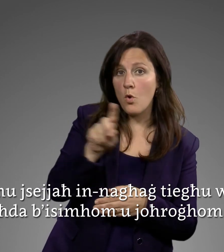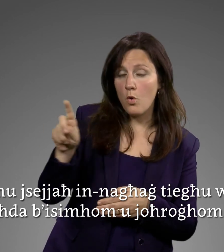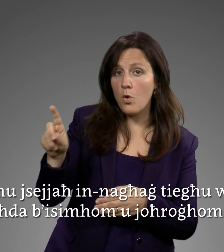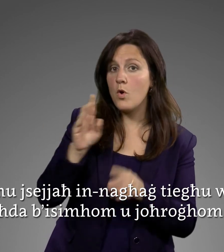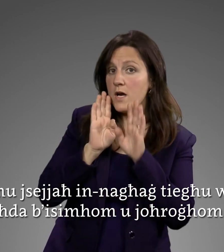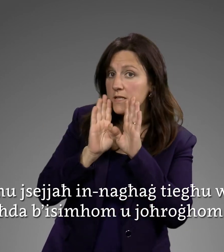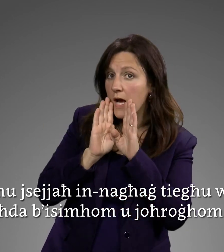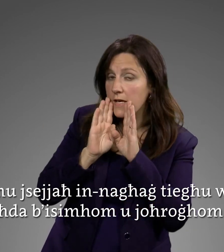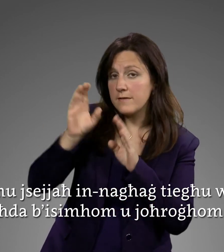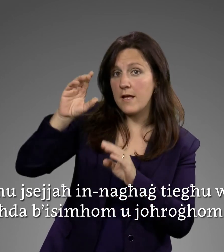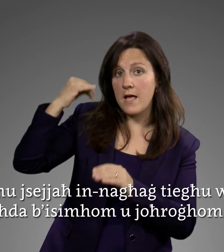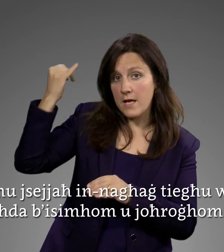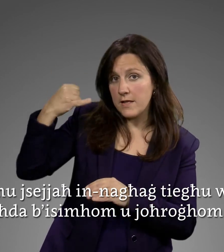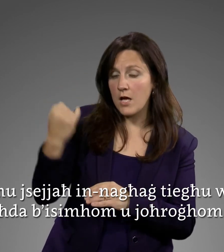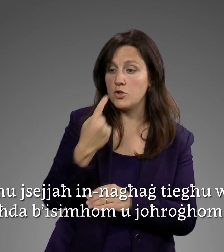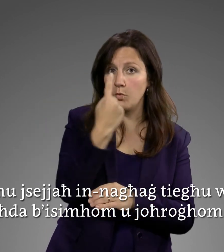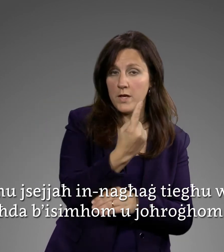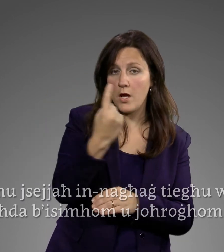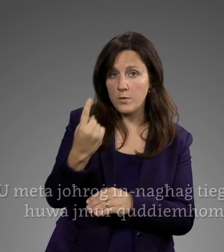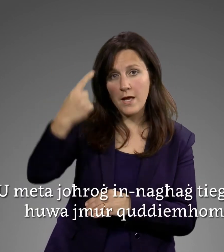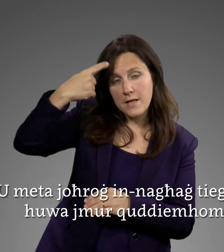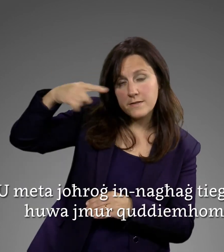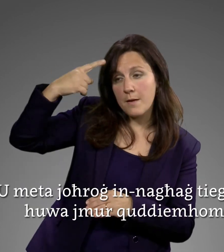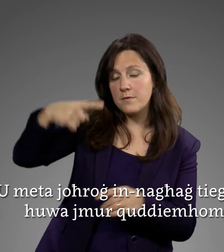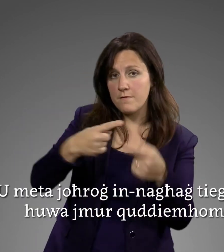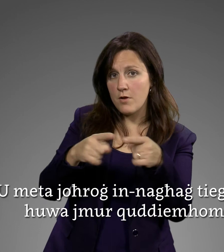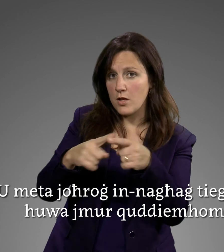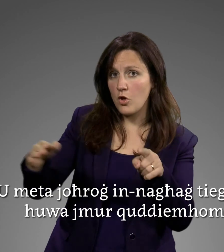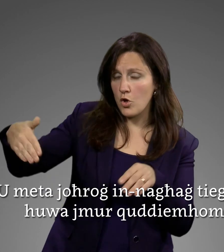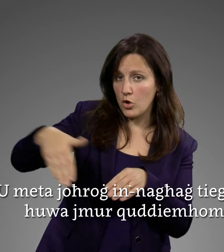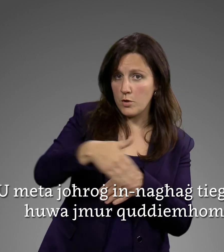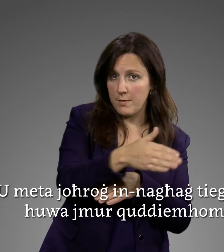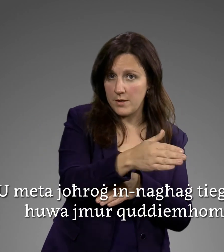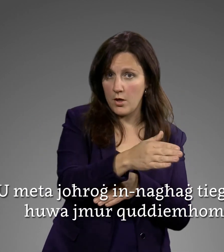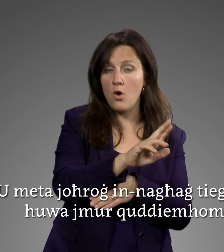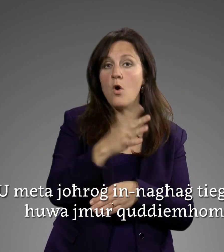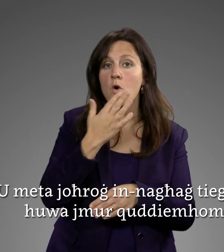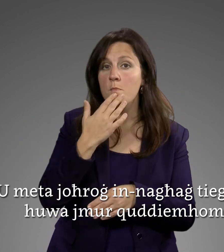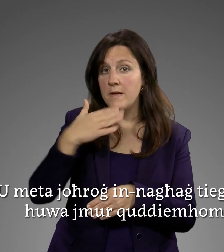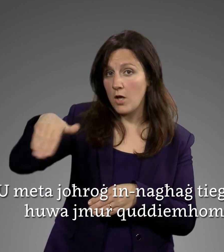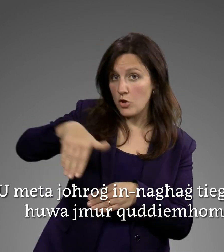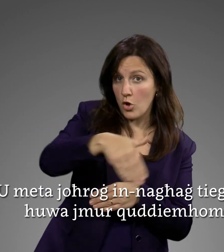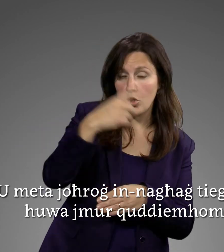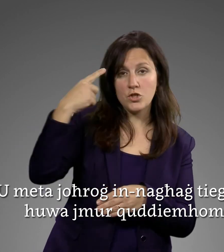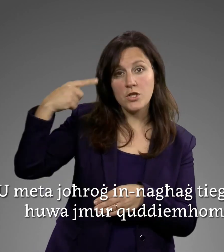waħda waħda b'isimhom u joħroġhom barra. U meta joħroġ in-ngħaġ tiegħu, huwa